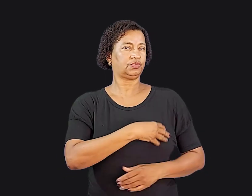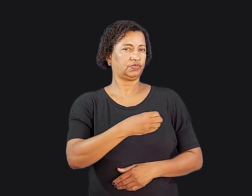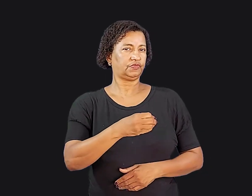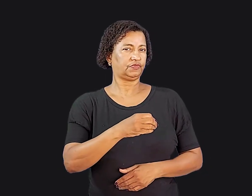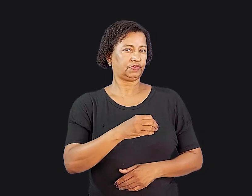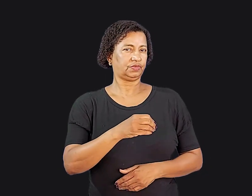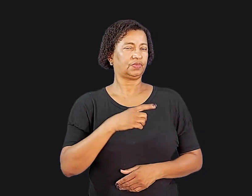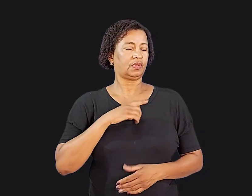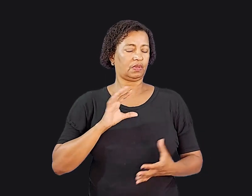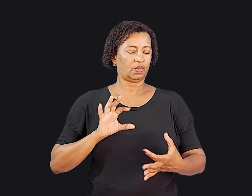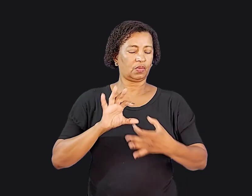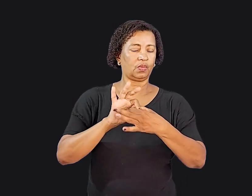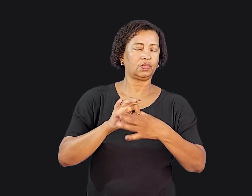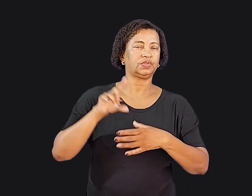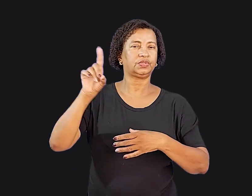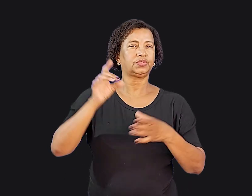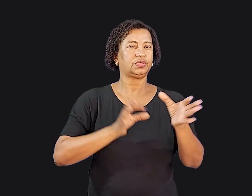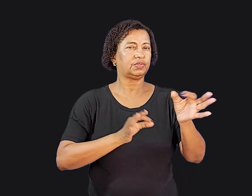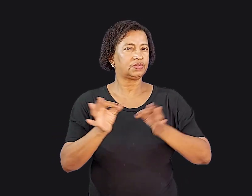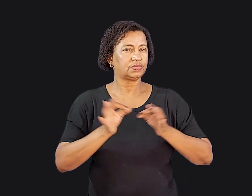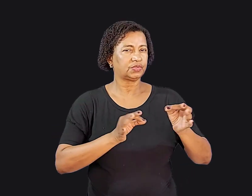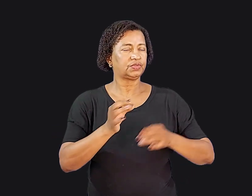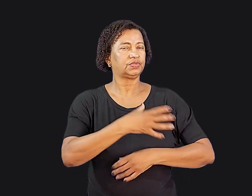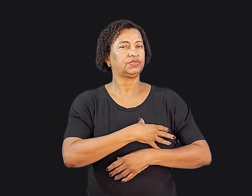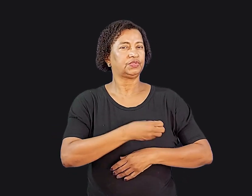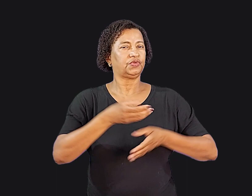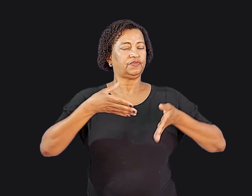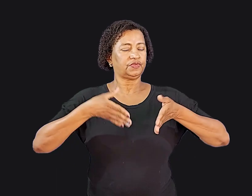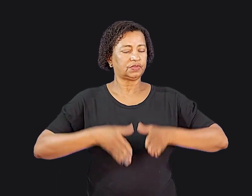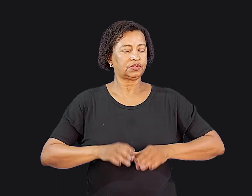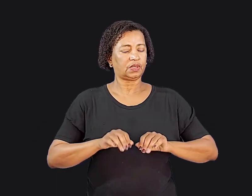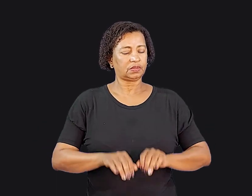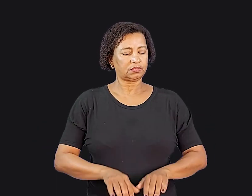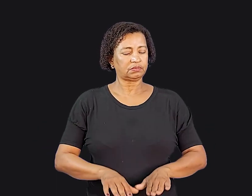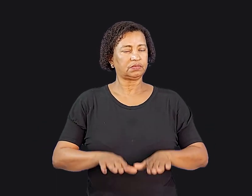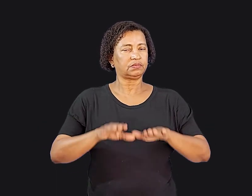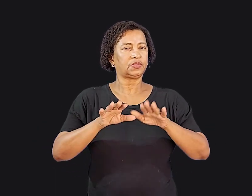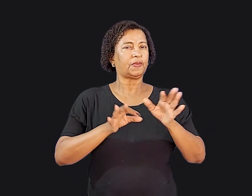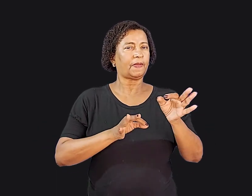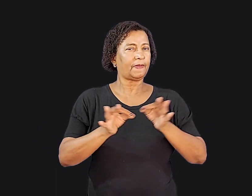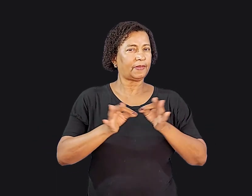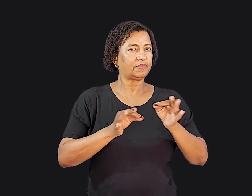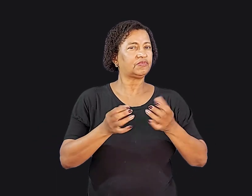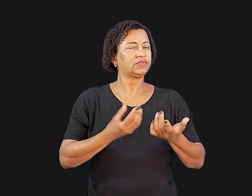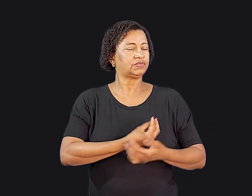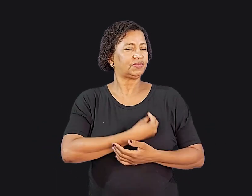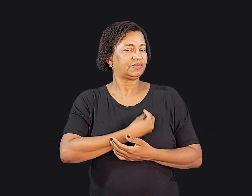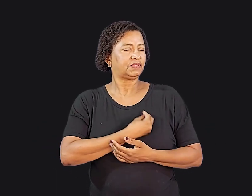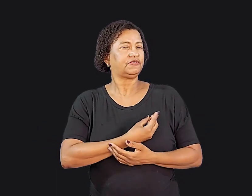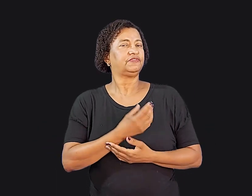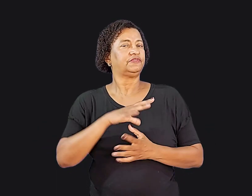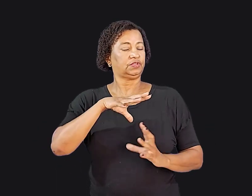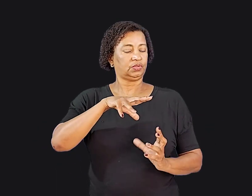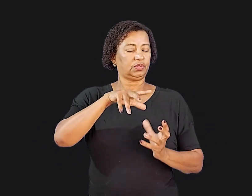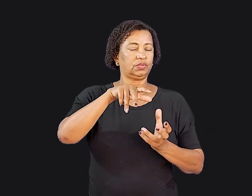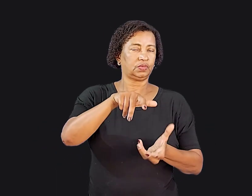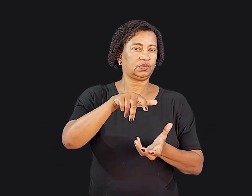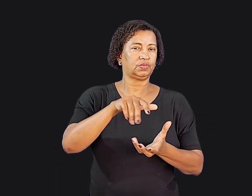coisas, o casamento é o contexto que Deus planejou para que os filhos nasçam, sejam criados e preparados para enfrentar a vida nesse mundo.